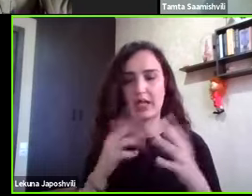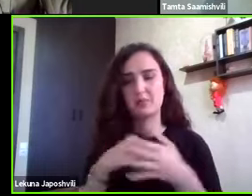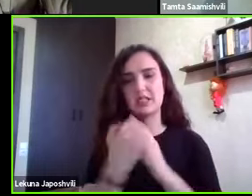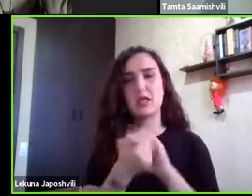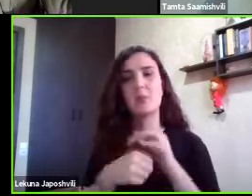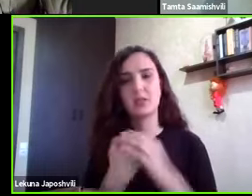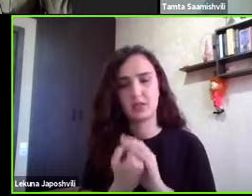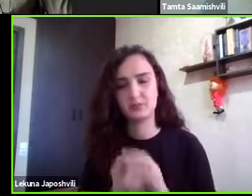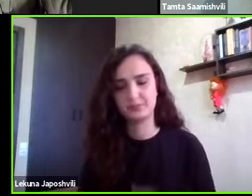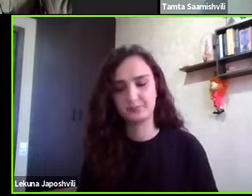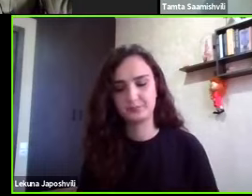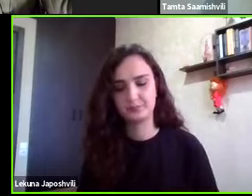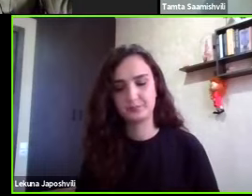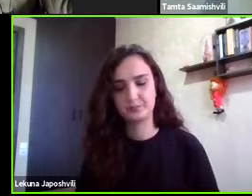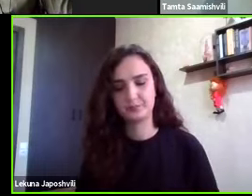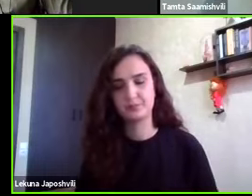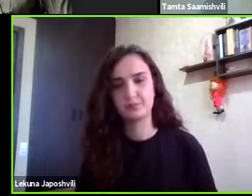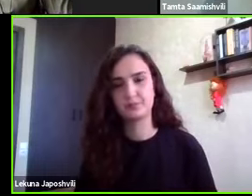დაბანა.